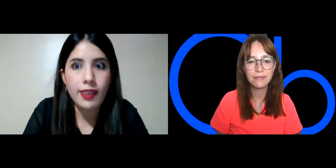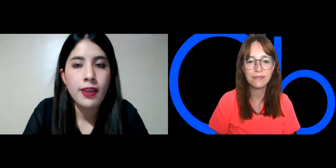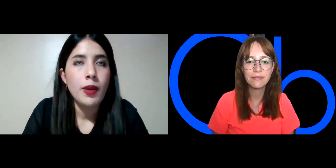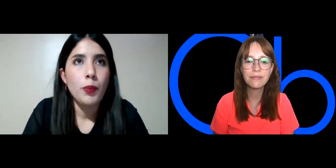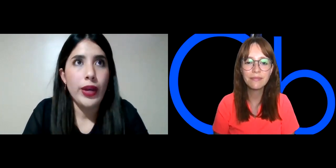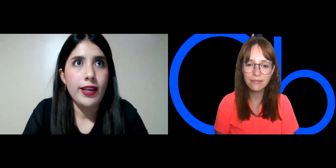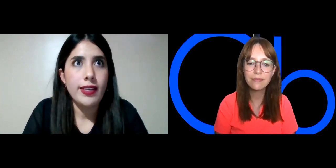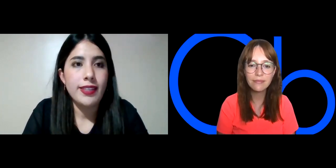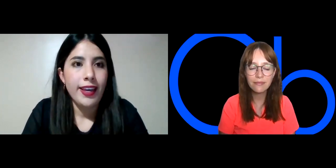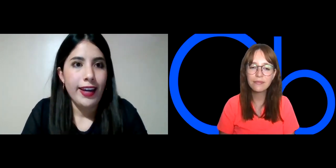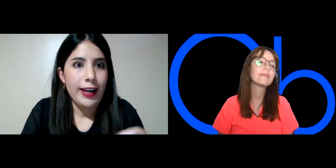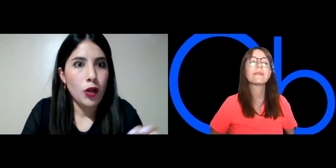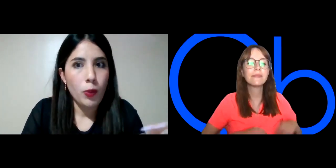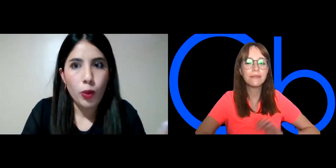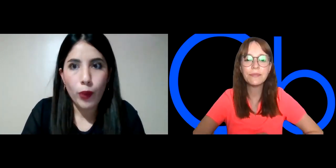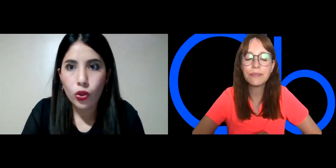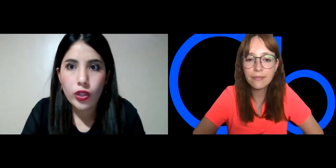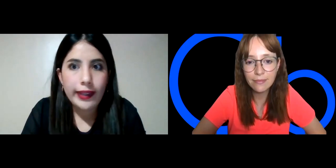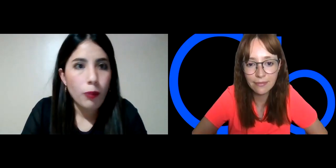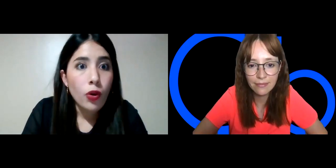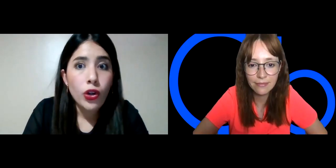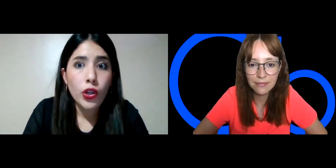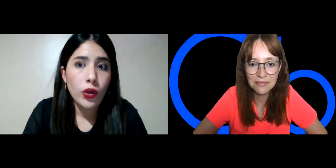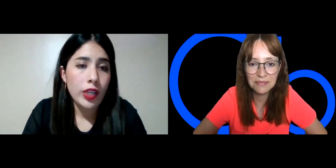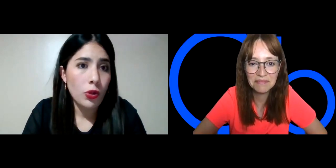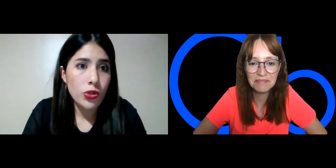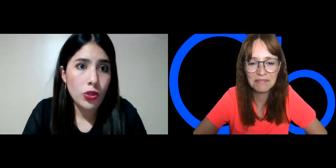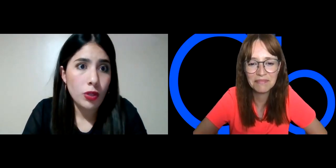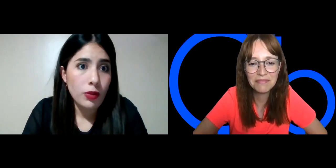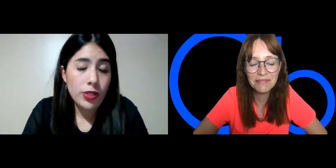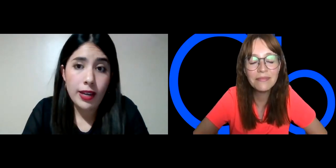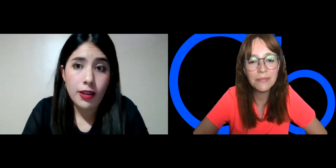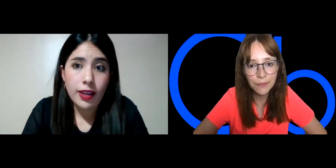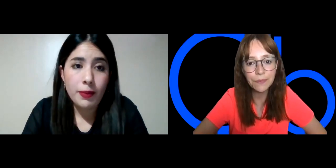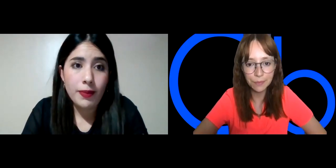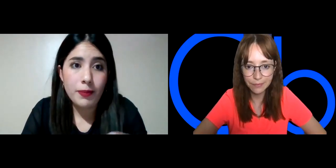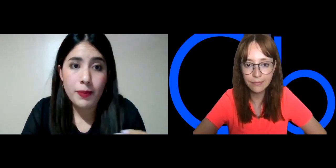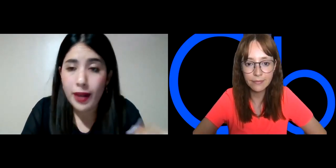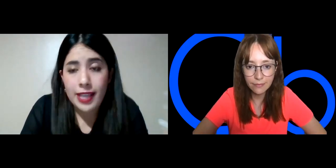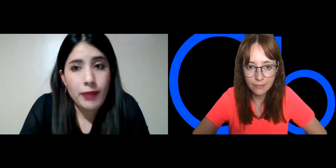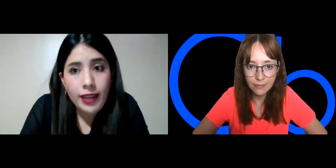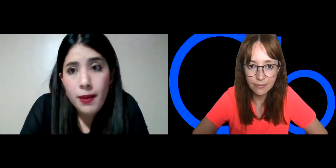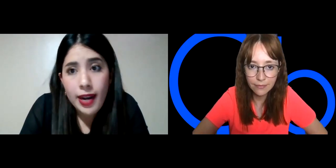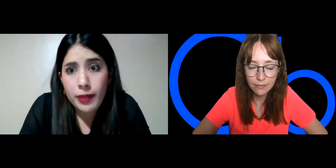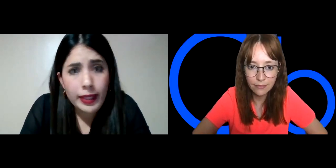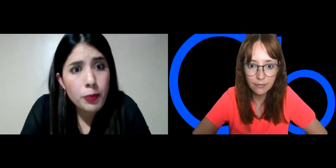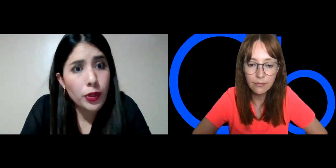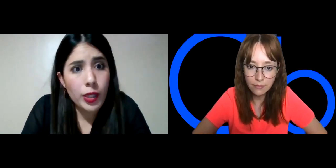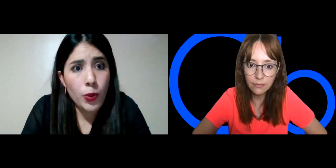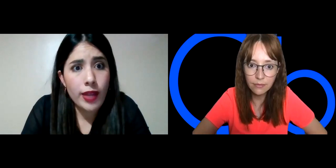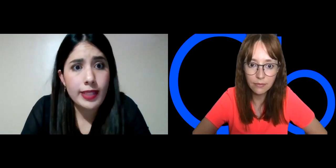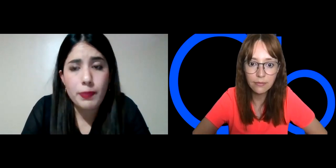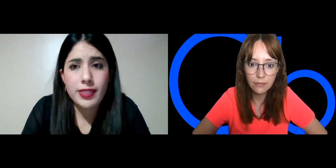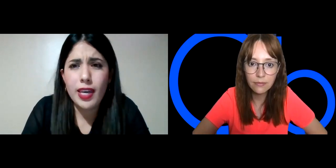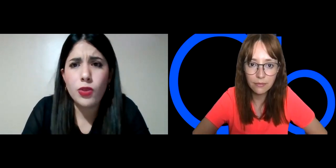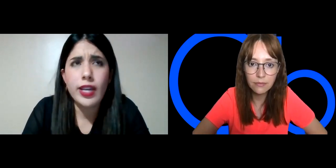discapacidad pues eran como producto del demonio, incluso, o sea, las mataban por tener